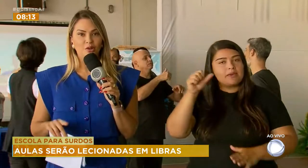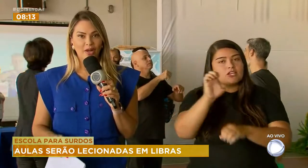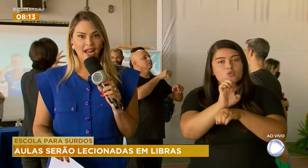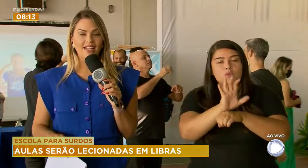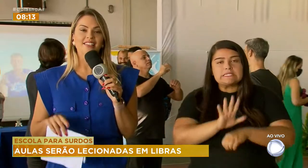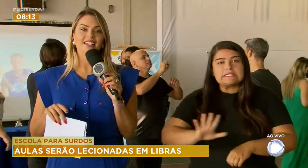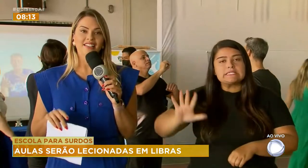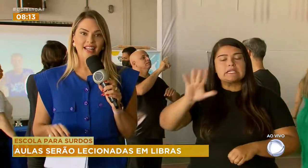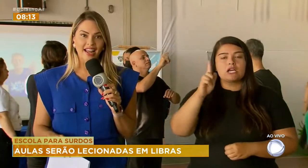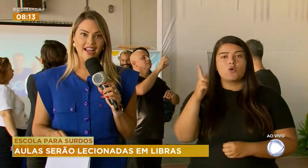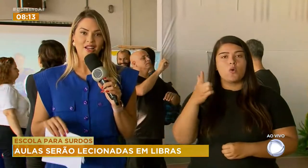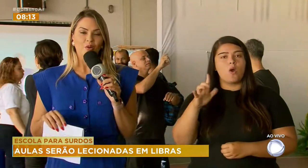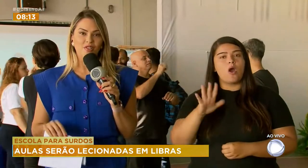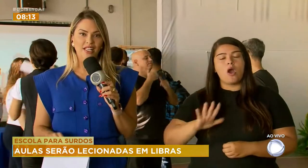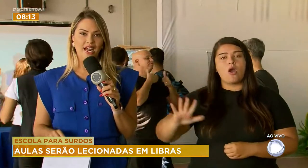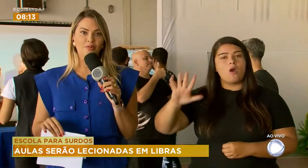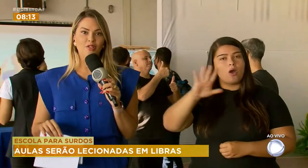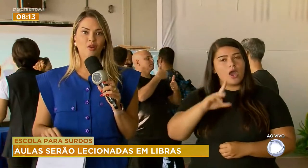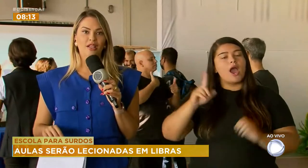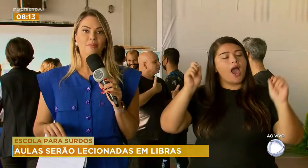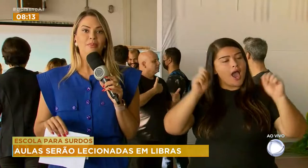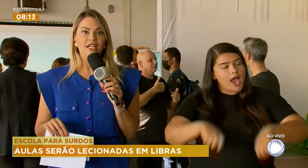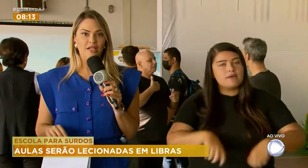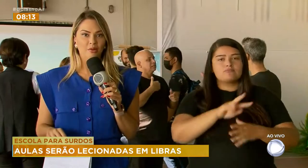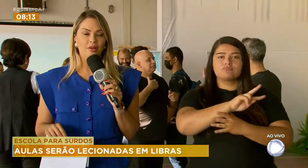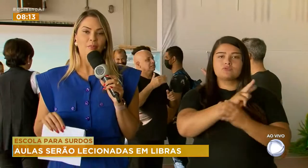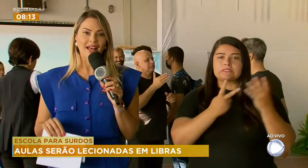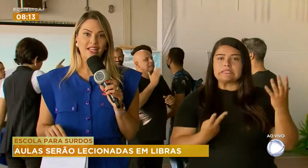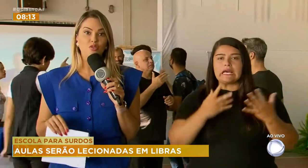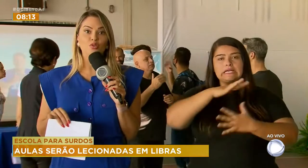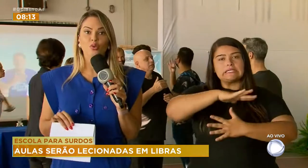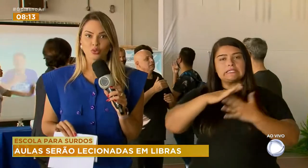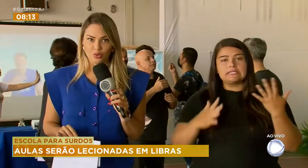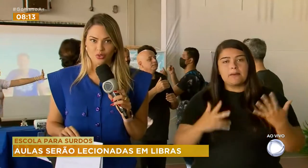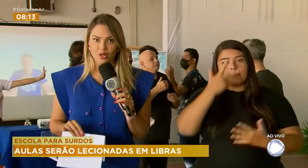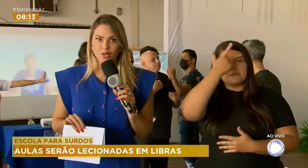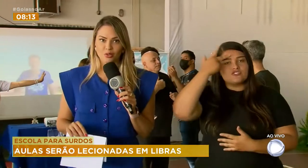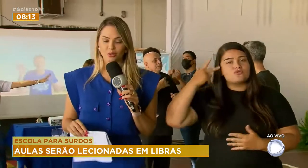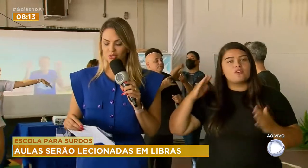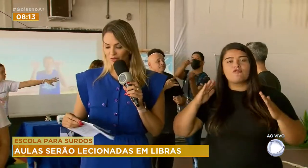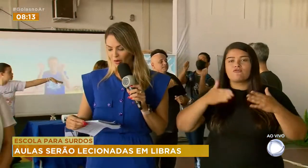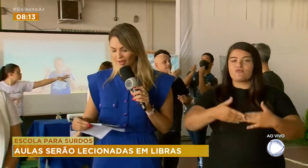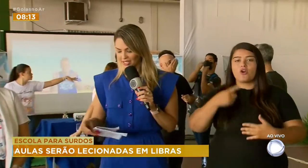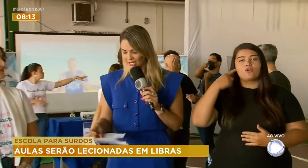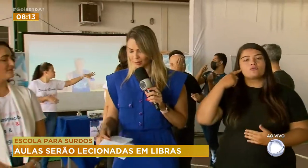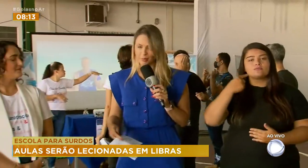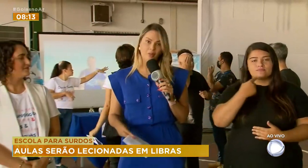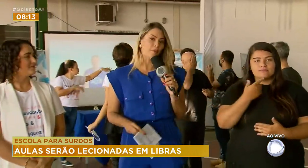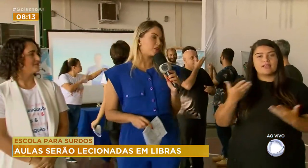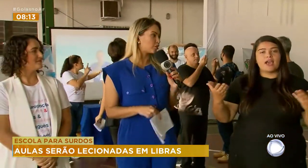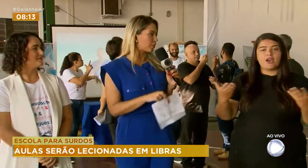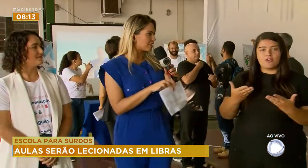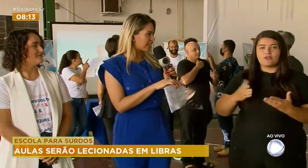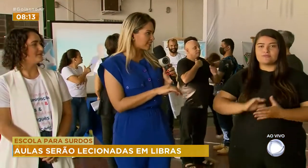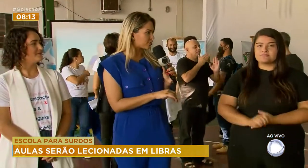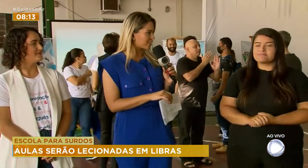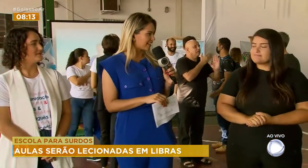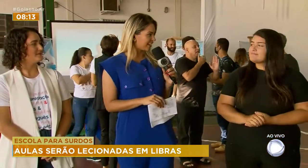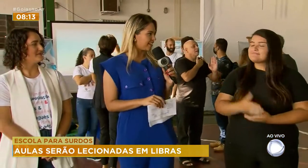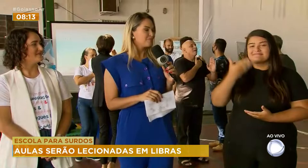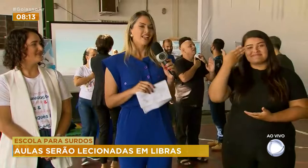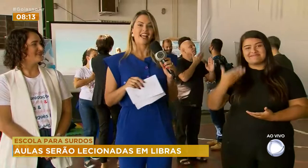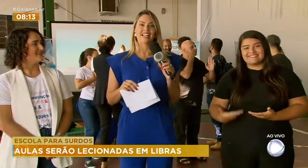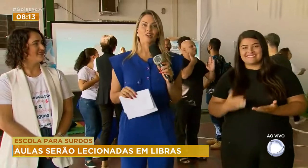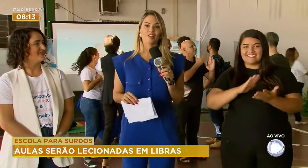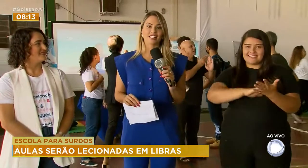de Goiás que é considerada uma escola bilíngue para surdos. Surdos, eu vou conversar aqui primeiro. Primeiro, deixa eu apresentar essa é a